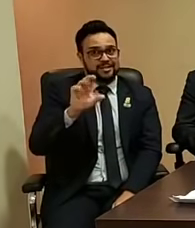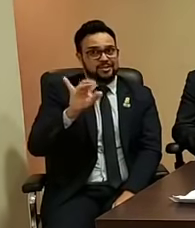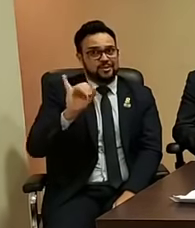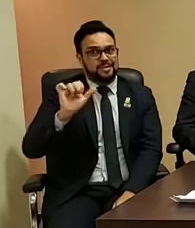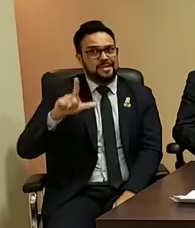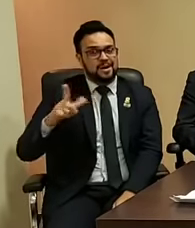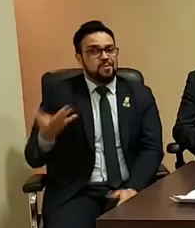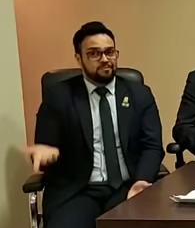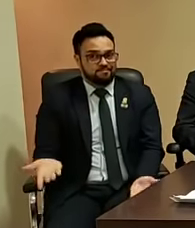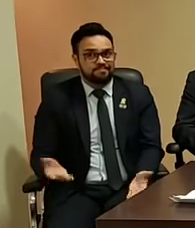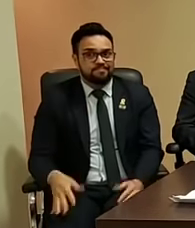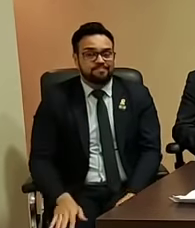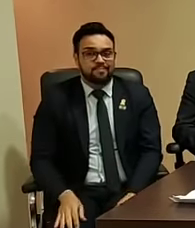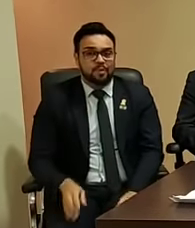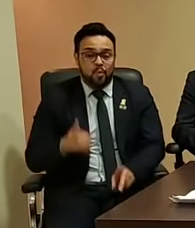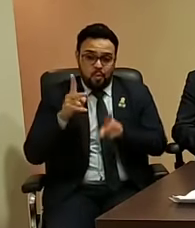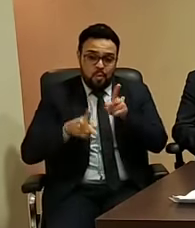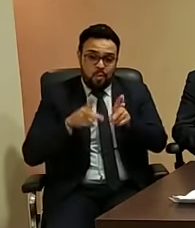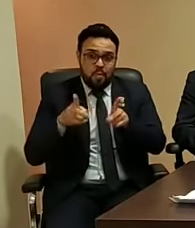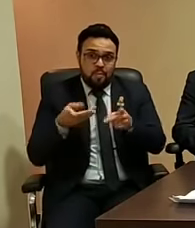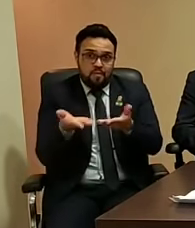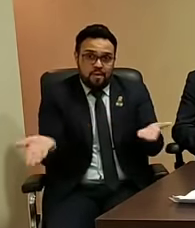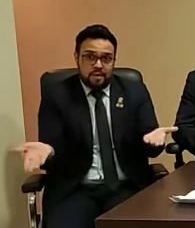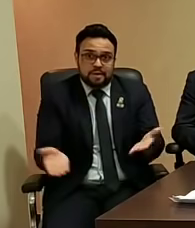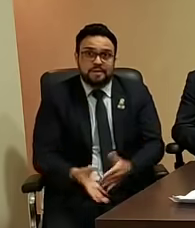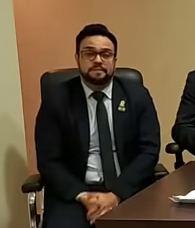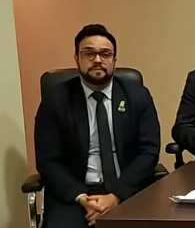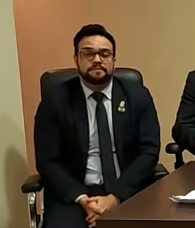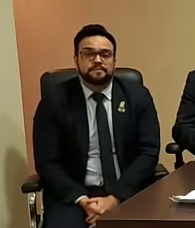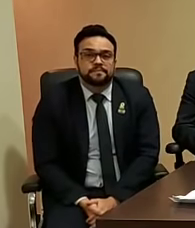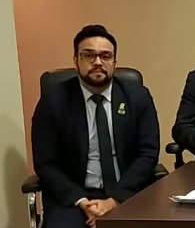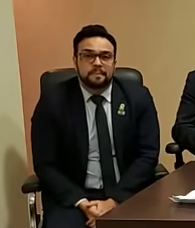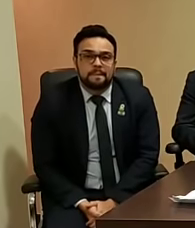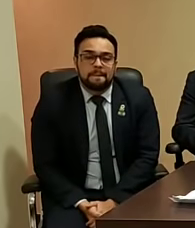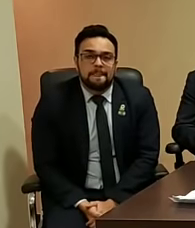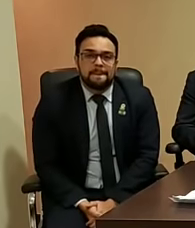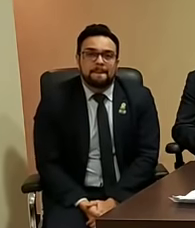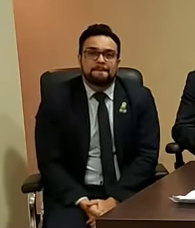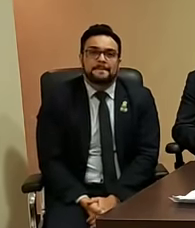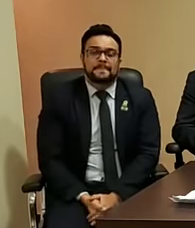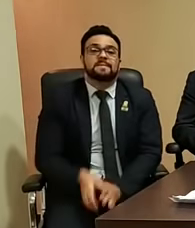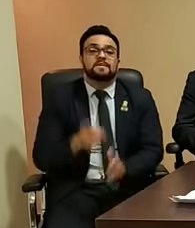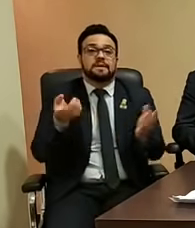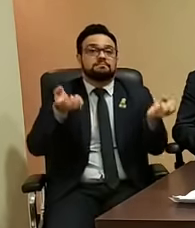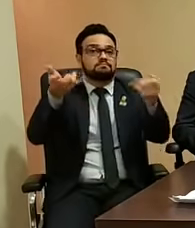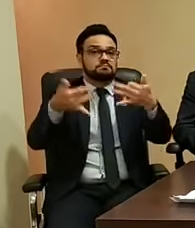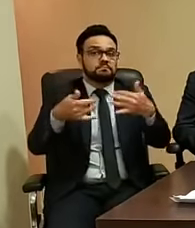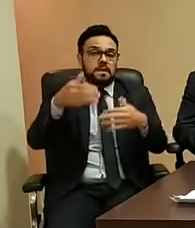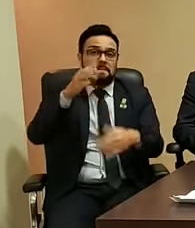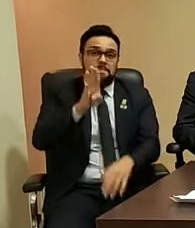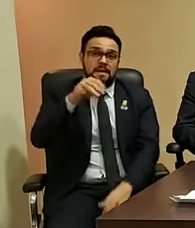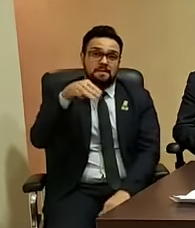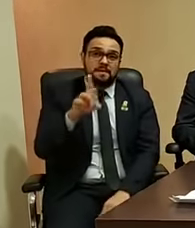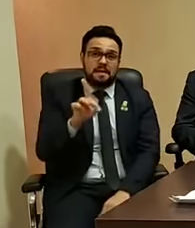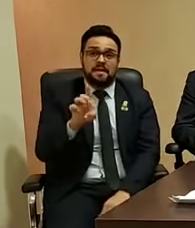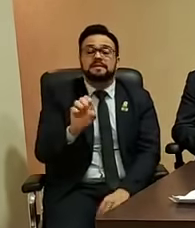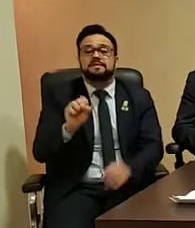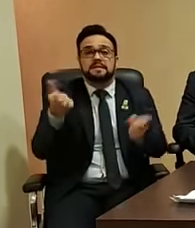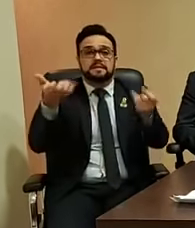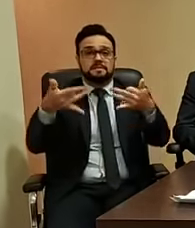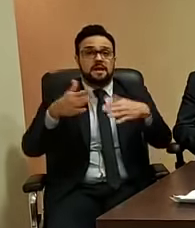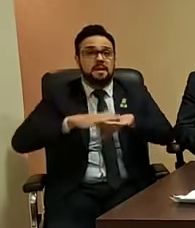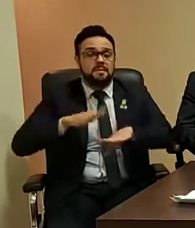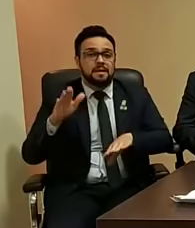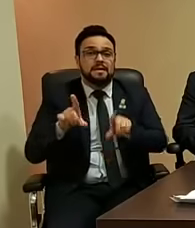Nós todos, nós o povo aqui. Vamos em frente aí. Você vai falar mais sobre o BNDES ali. Olha